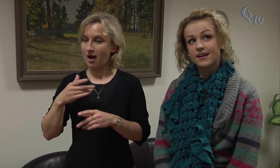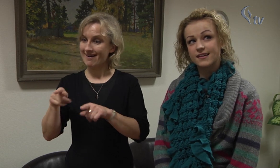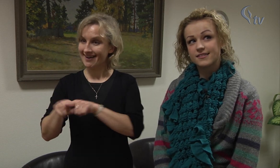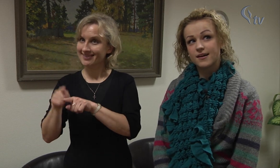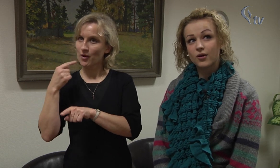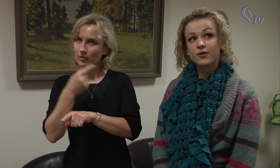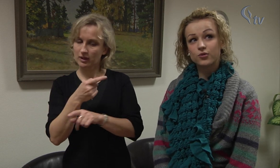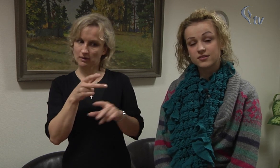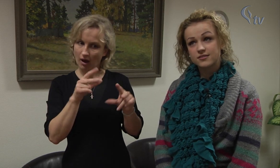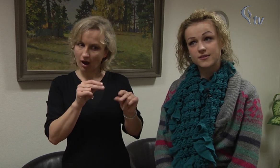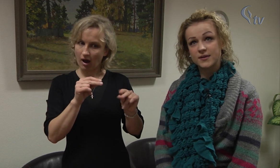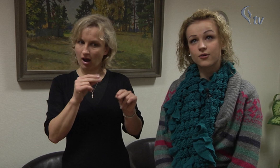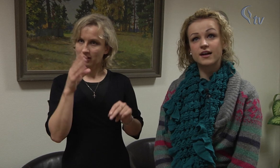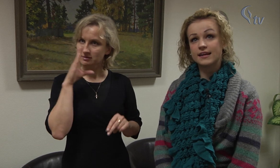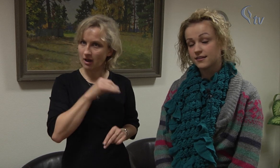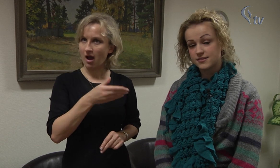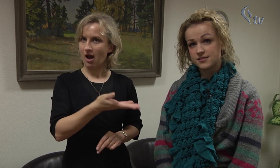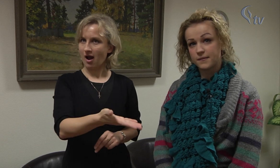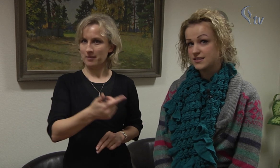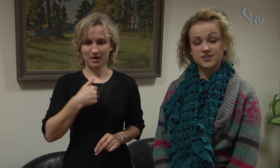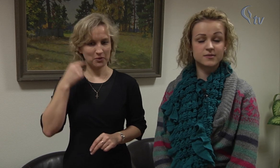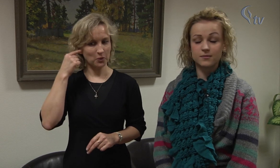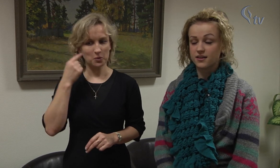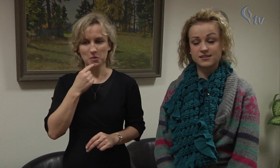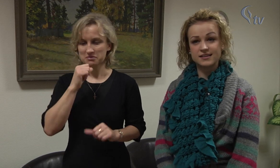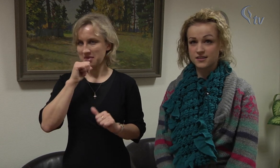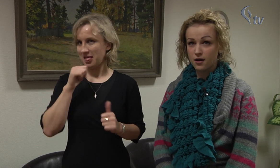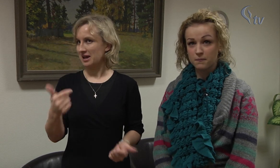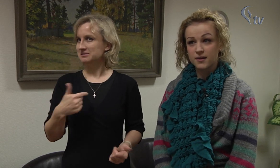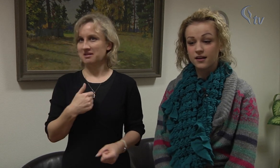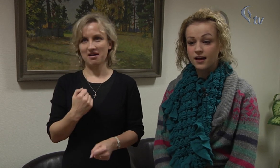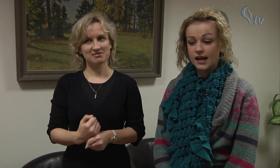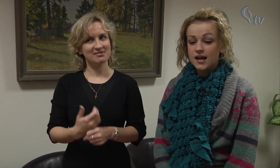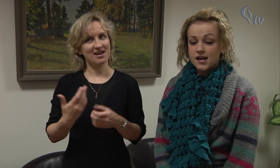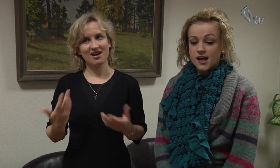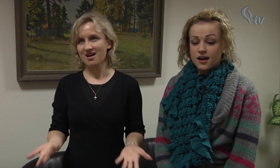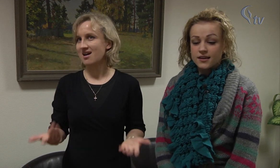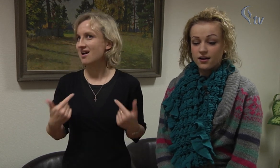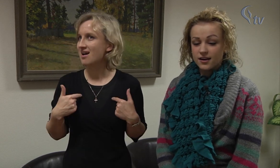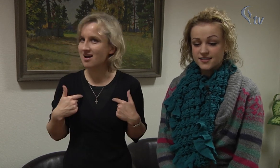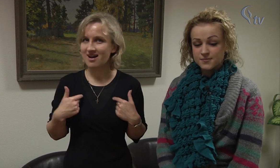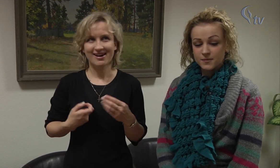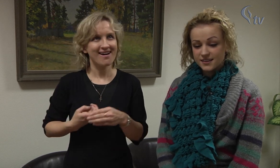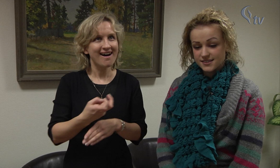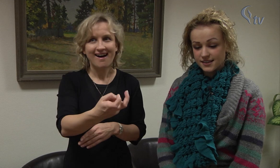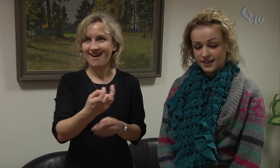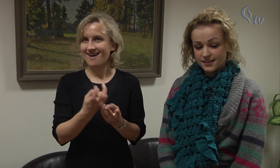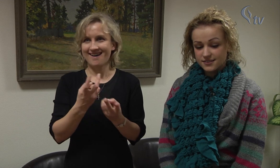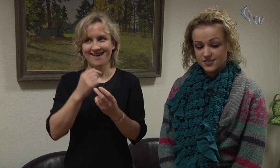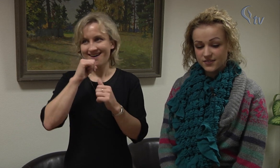Et ma olen kurt ja mina kohe kindlasti ei saaks mitte midagi sellist teha. Ja siis ma mõtlesingi,